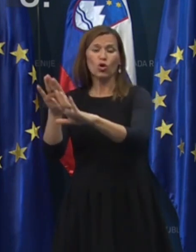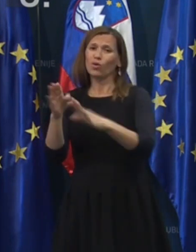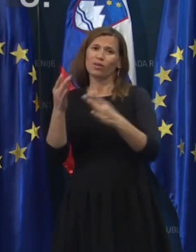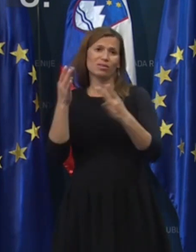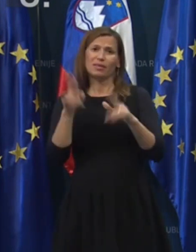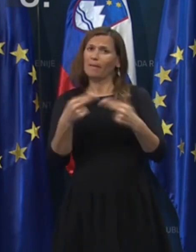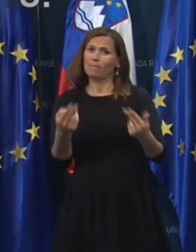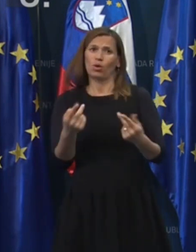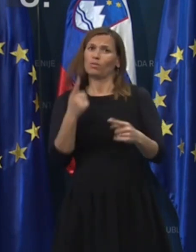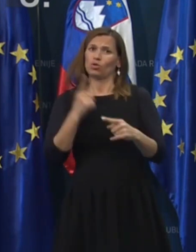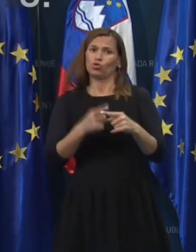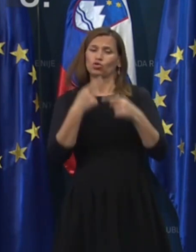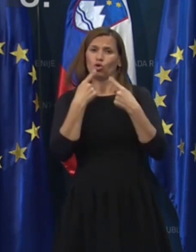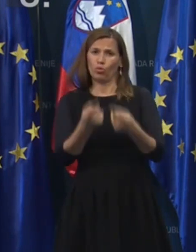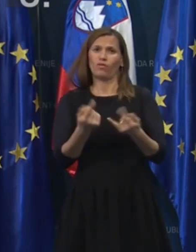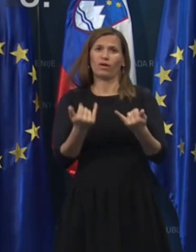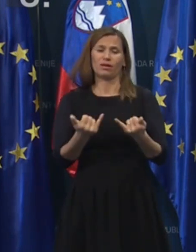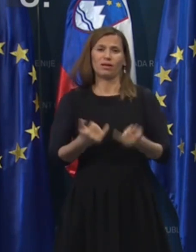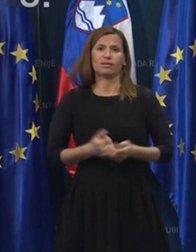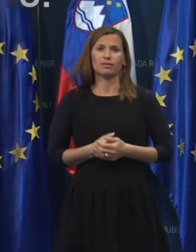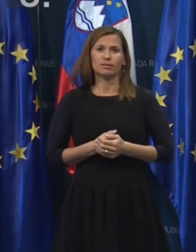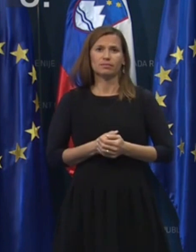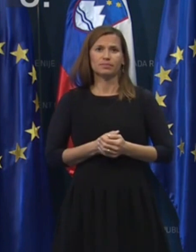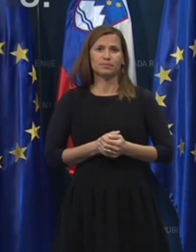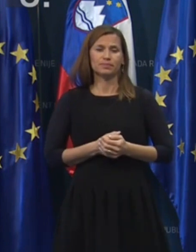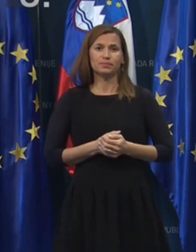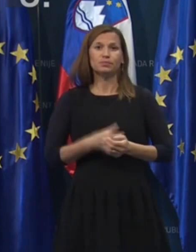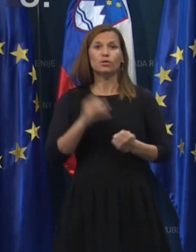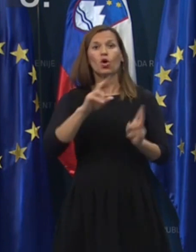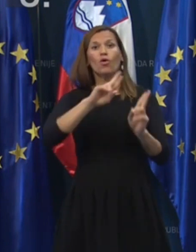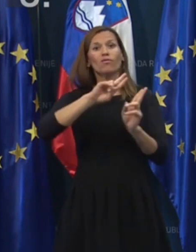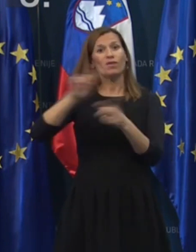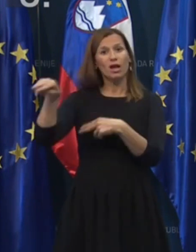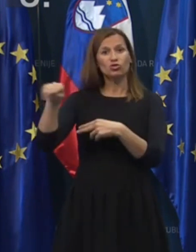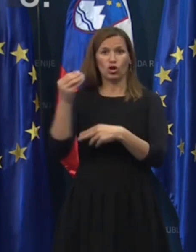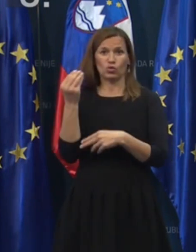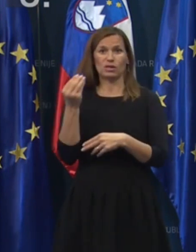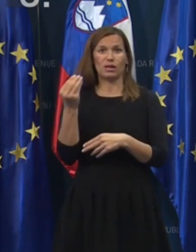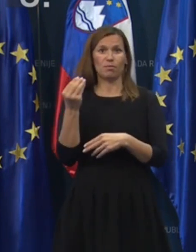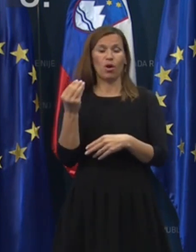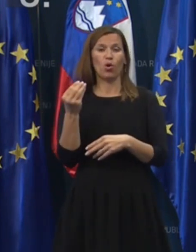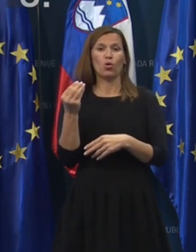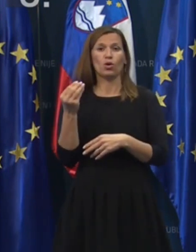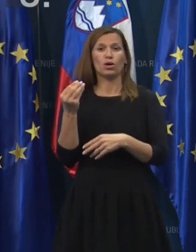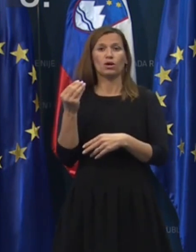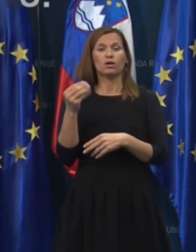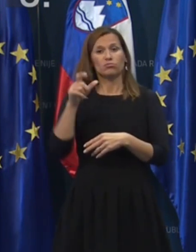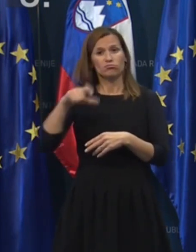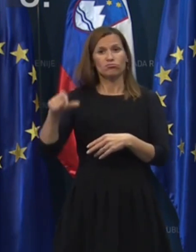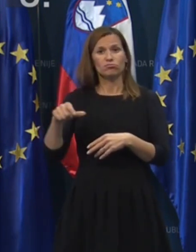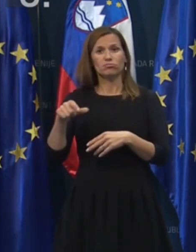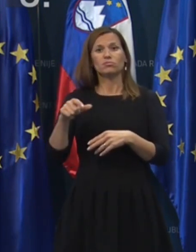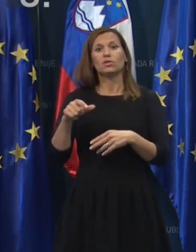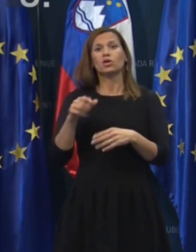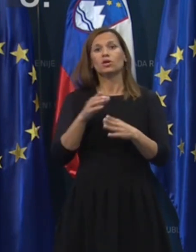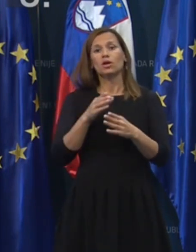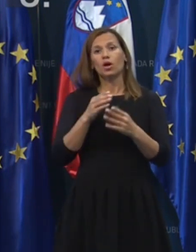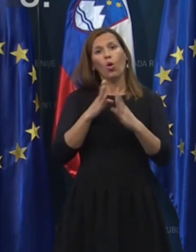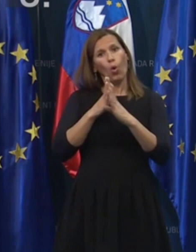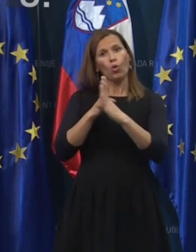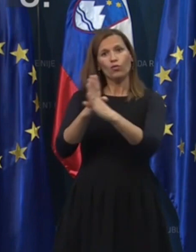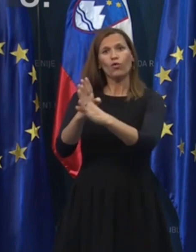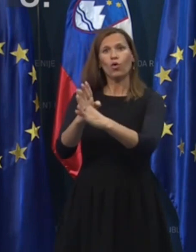točno napovedati. O vračanju Srbov v konvojih skozi Slovenijo in Hrvaško do Srbije so